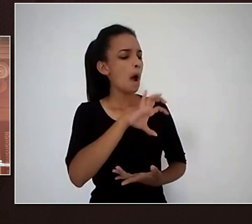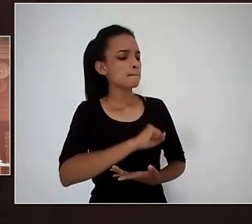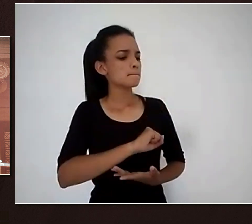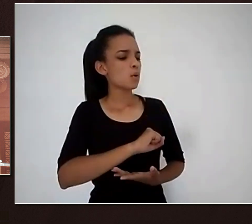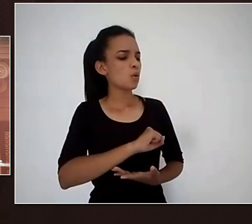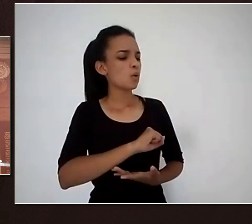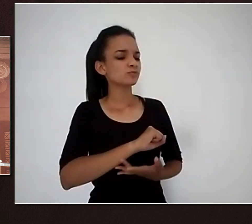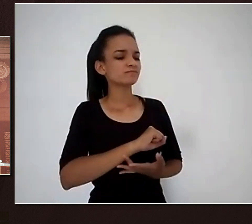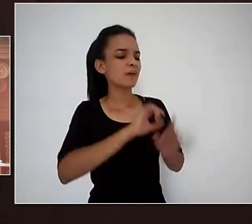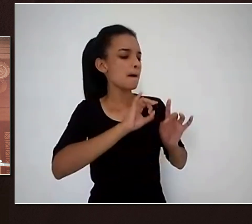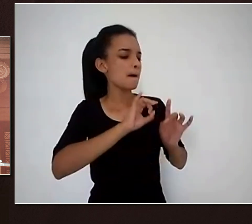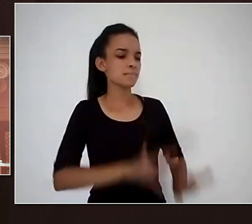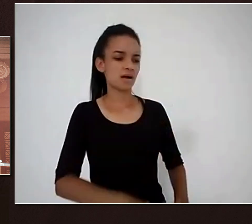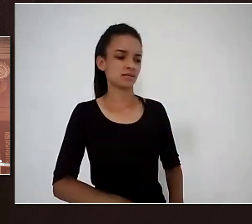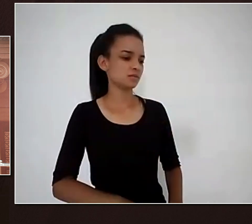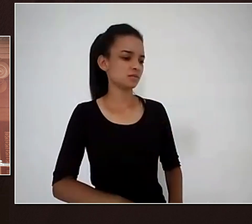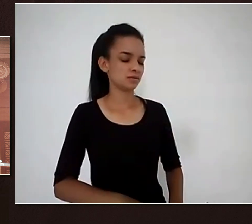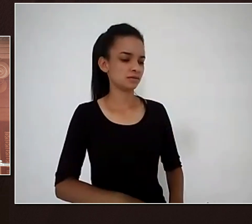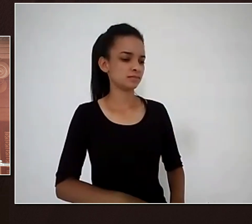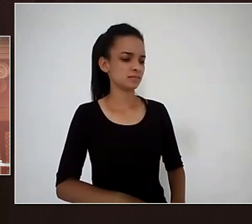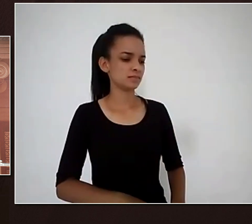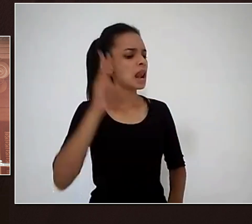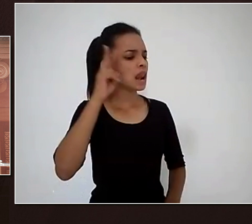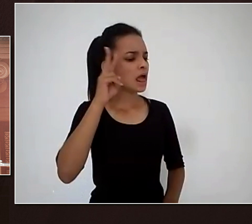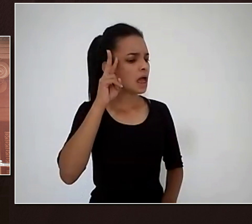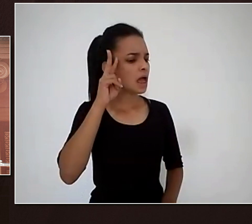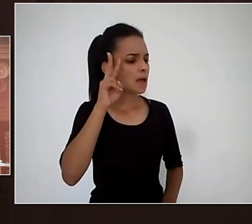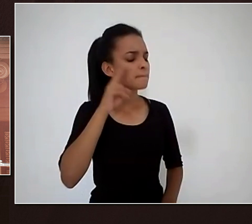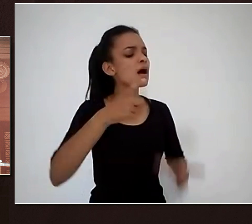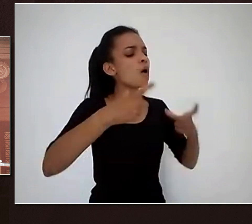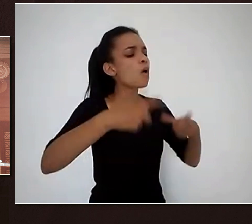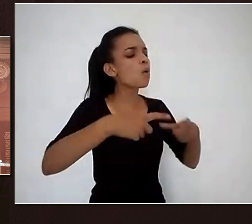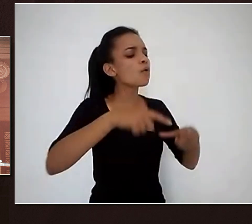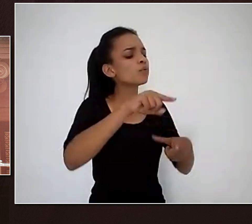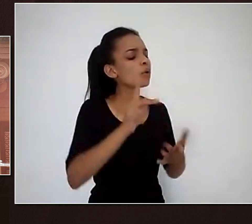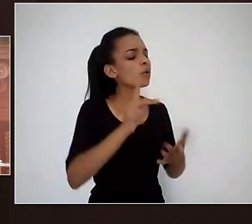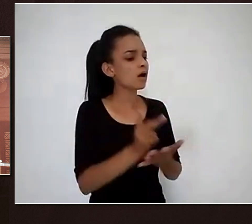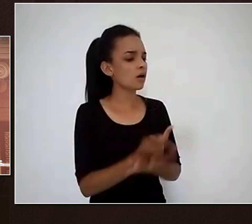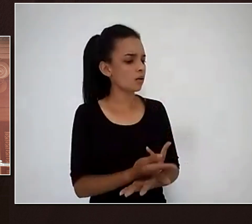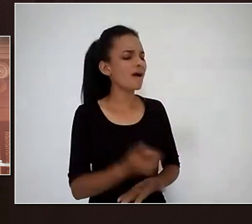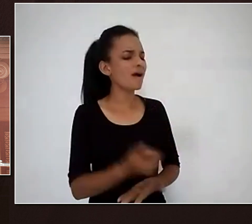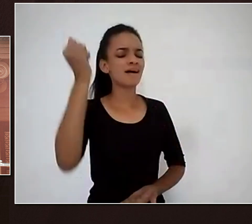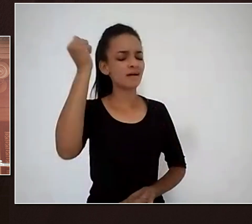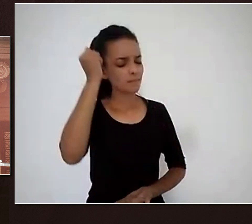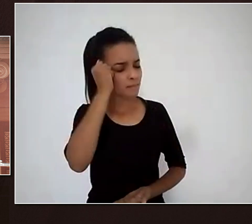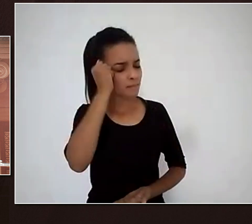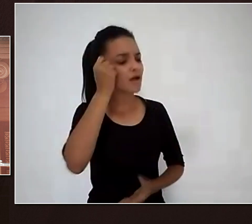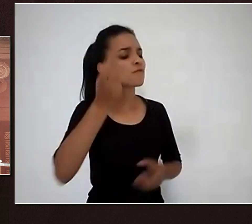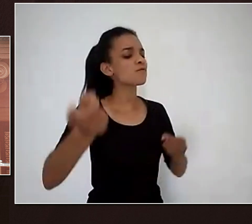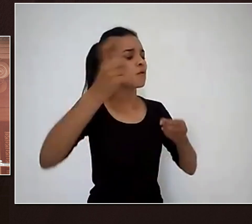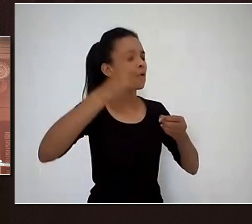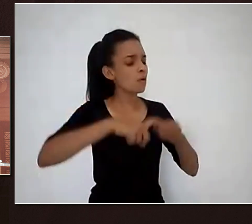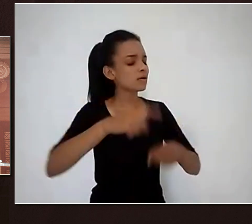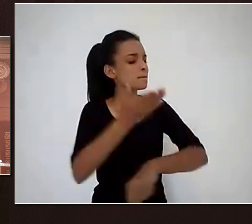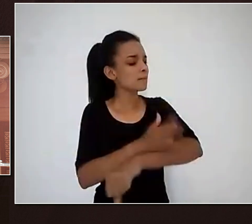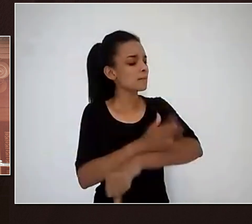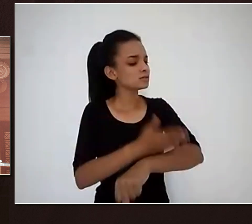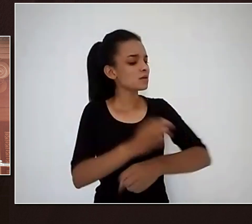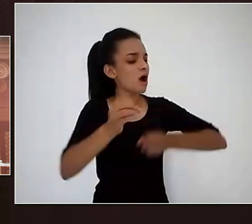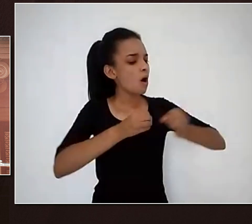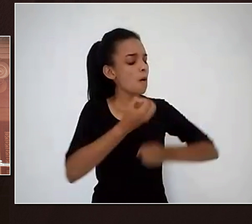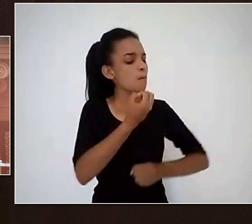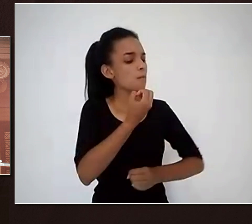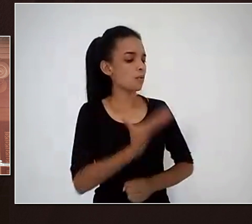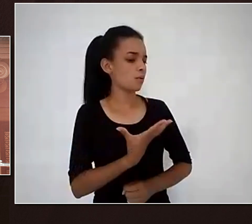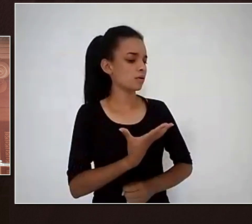caíste, arrepende-te e volta à prática das primeiras obras, e, se não, venho a ti e moverei